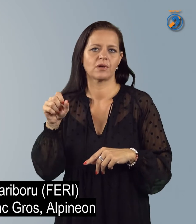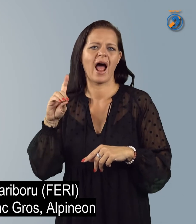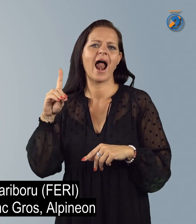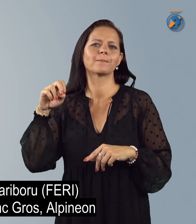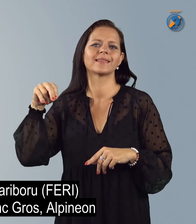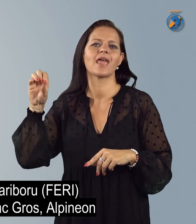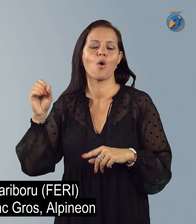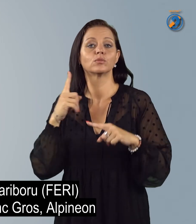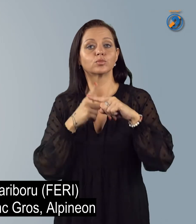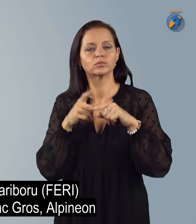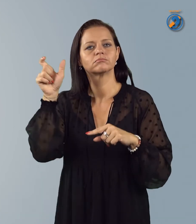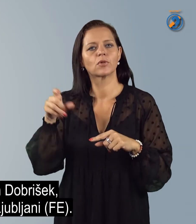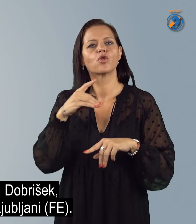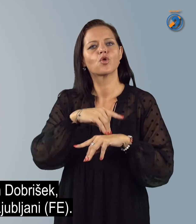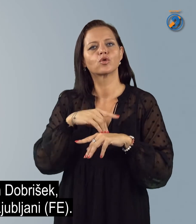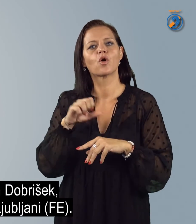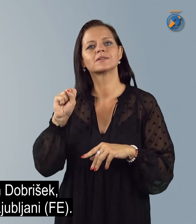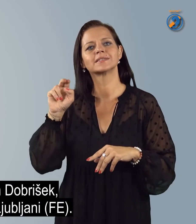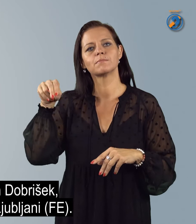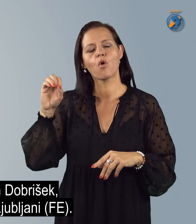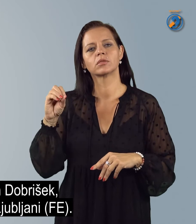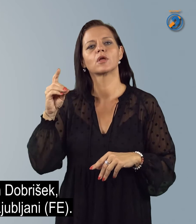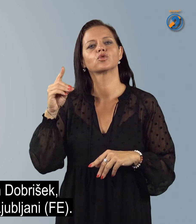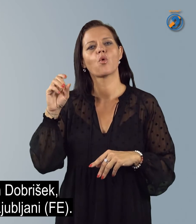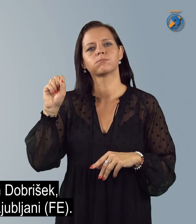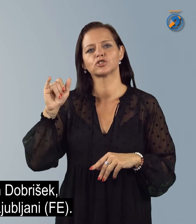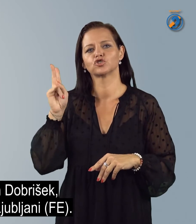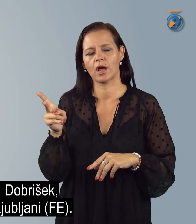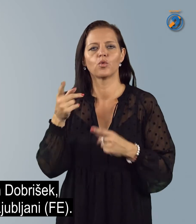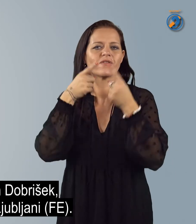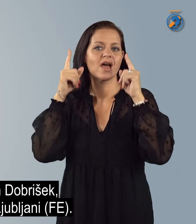Alpineon. Dr. Simon Dobrišek, Univerza v Ljubljani.